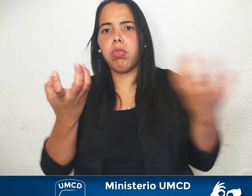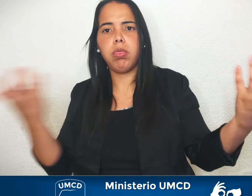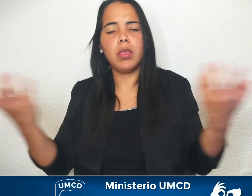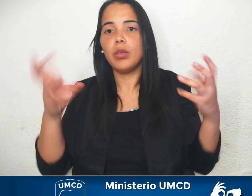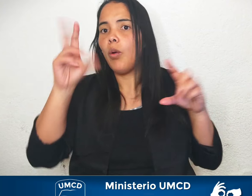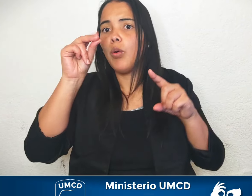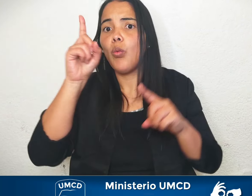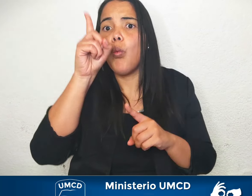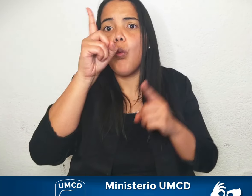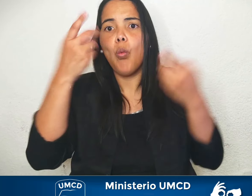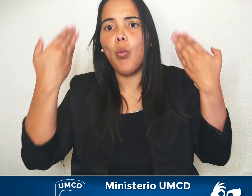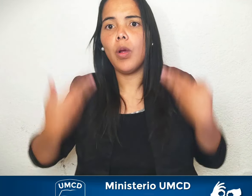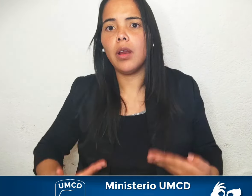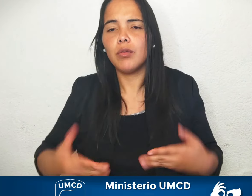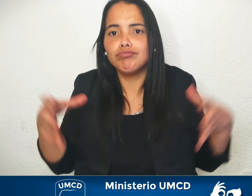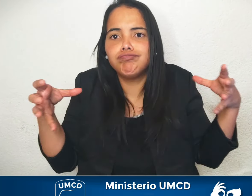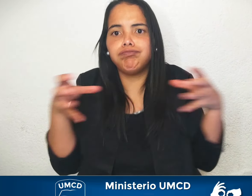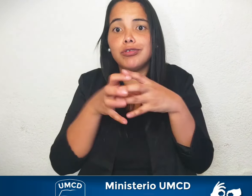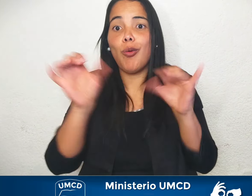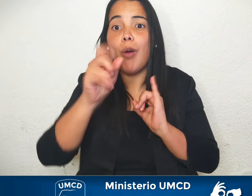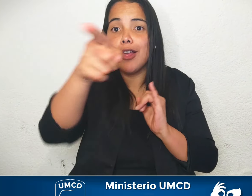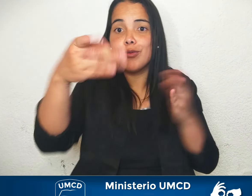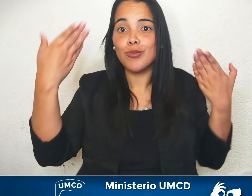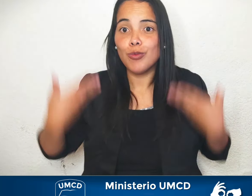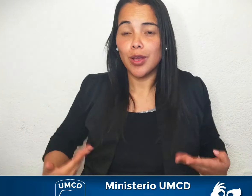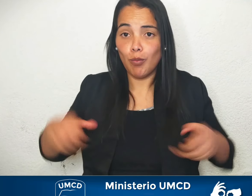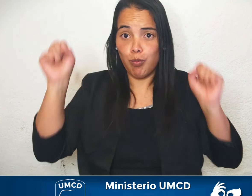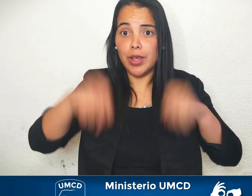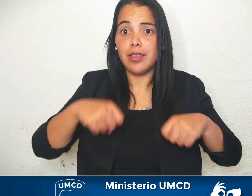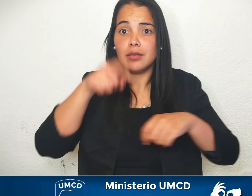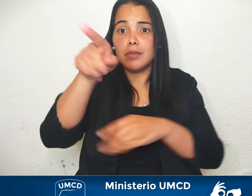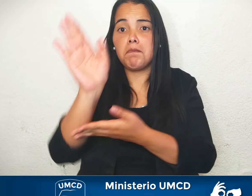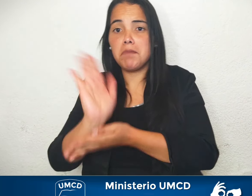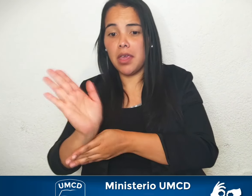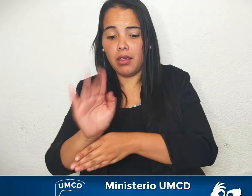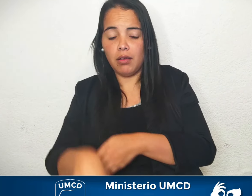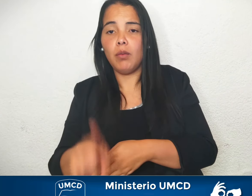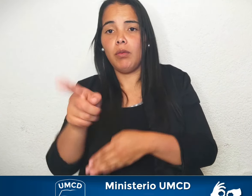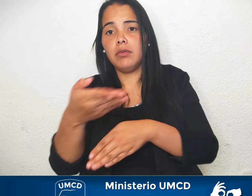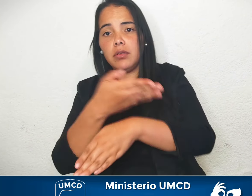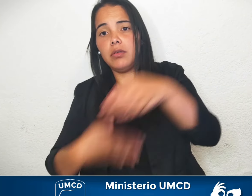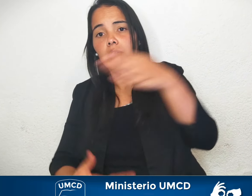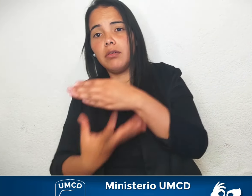de un tiempo llegó Apolo y comenzó a trabajar, y cómo la gente estaba mirando, la manera en la que ellos percibían